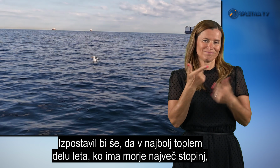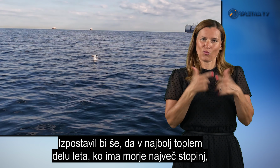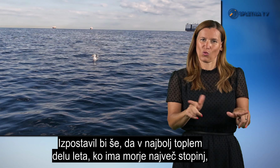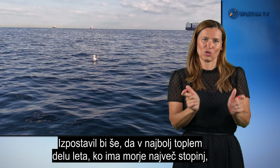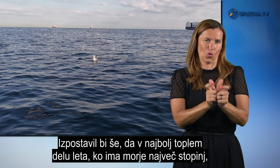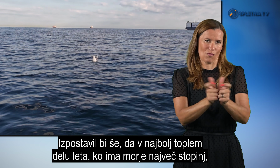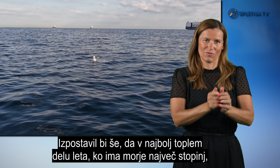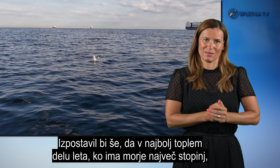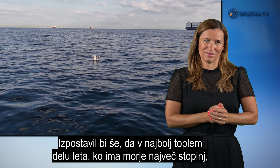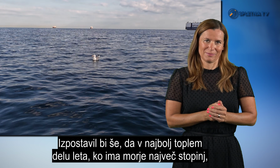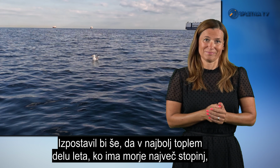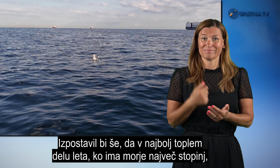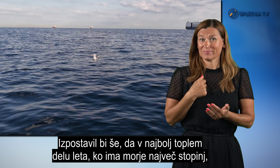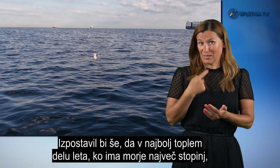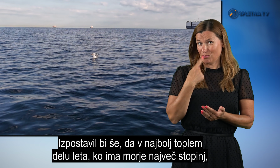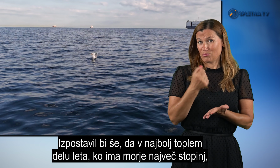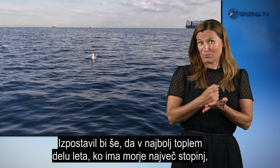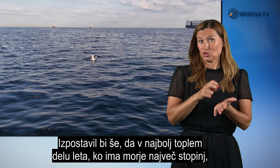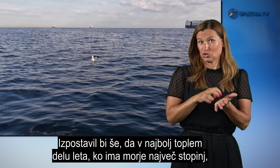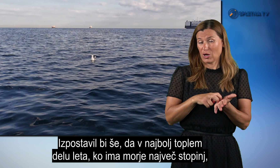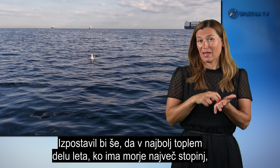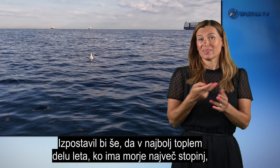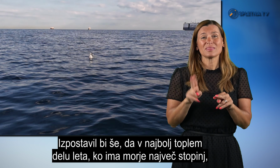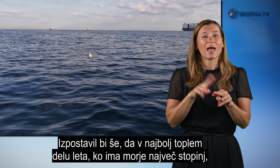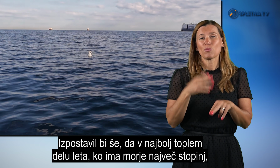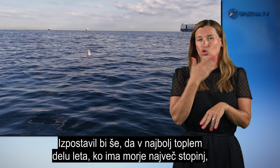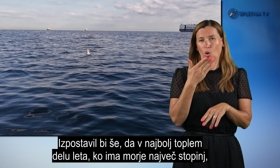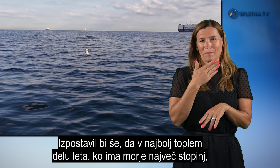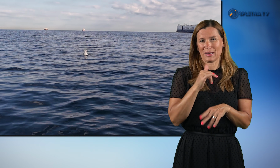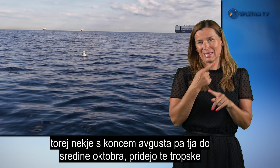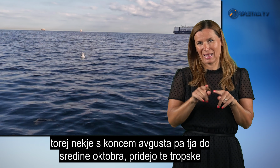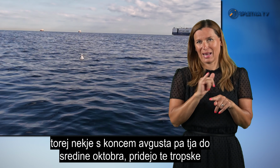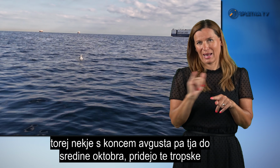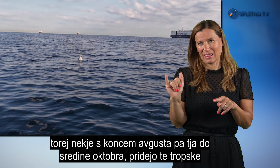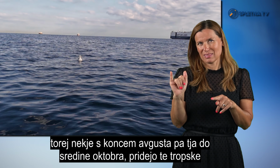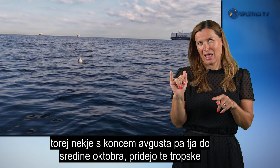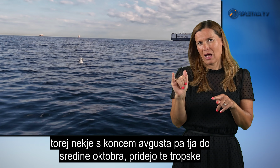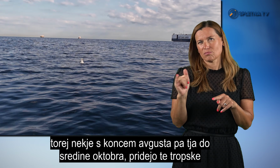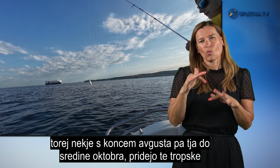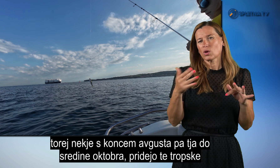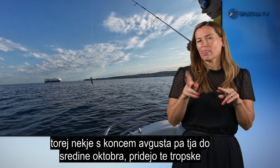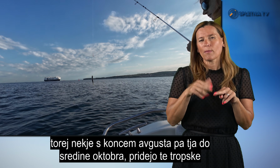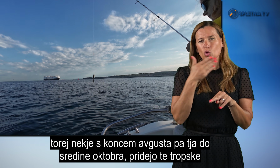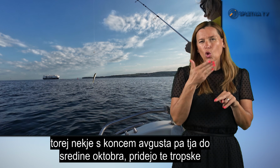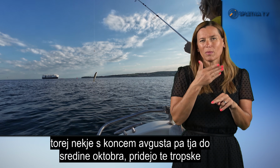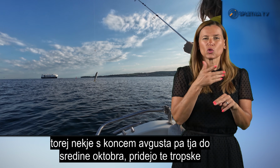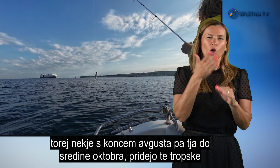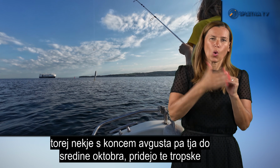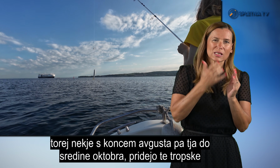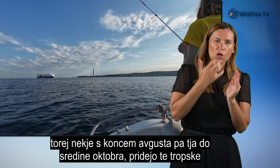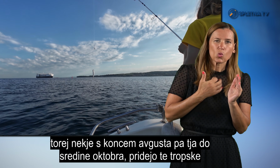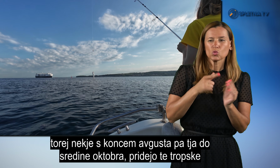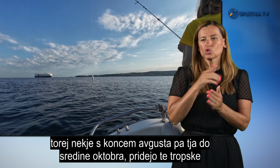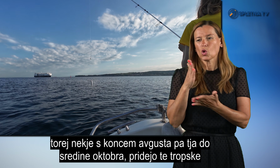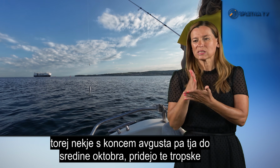še, da v najbolj toplem delu leta, ko ima morje največ stopinj, torej nekje s koncem avgusta pa tja do sredine